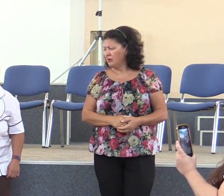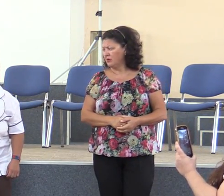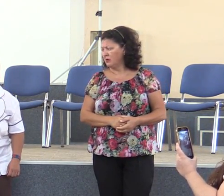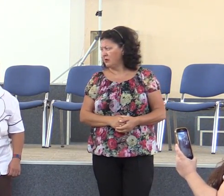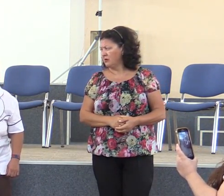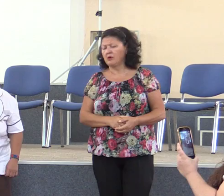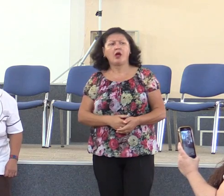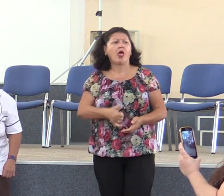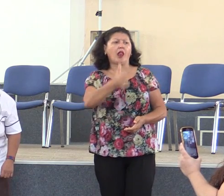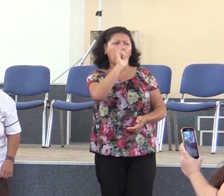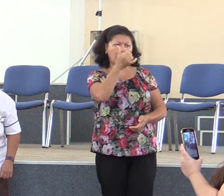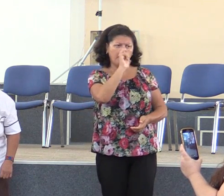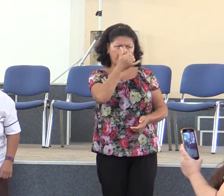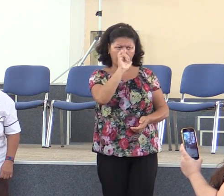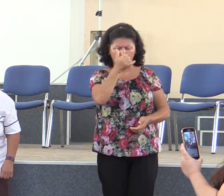omul? Băutura?